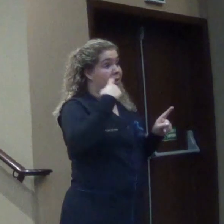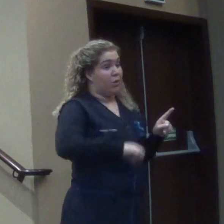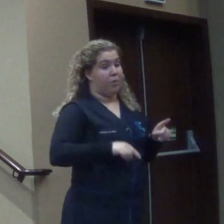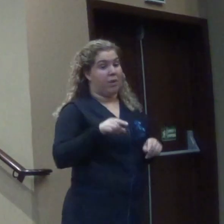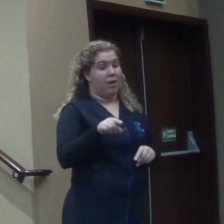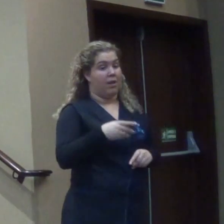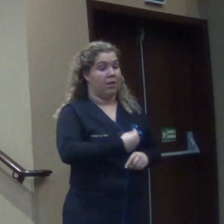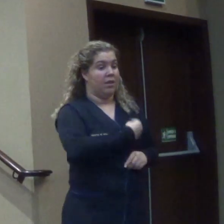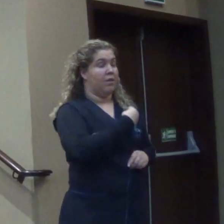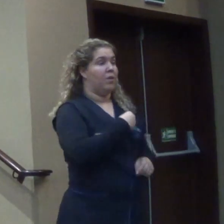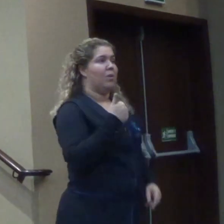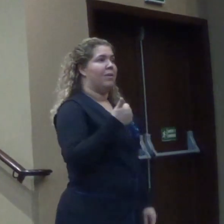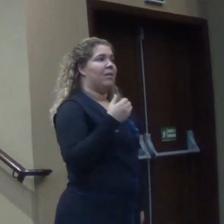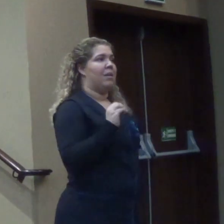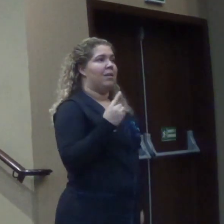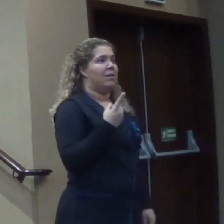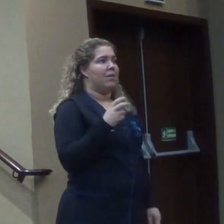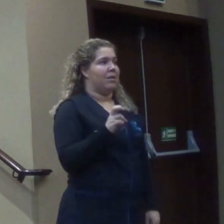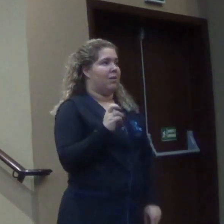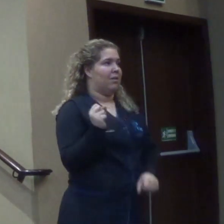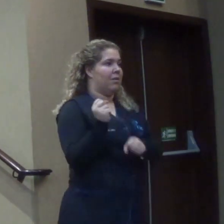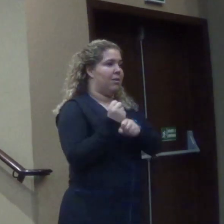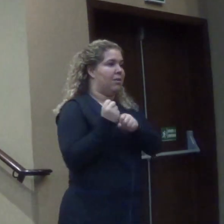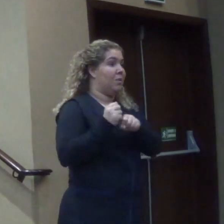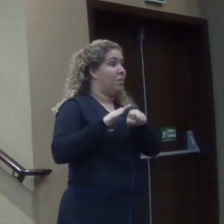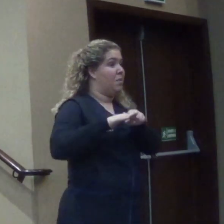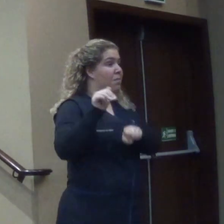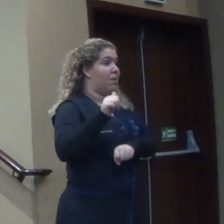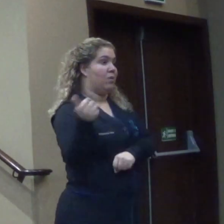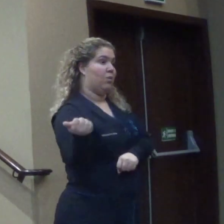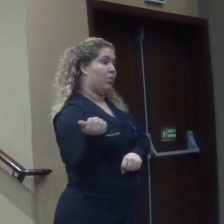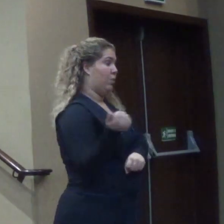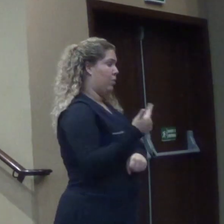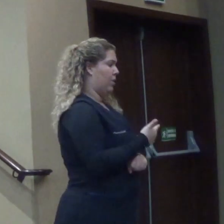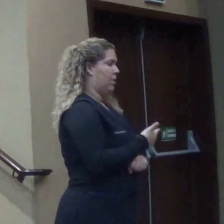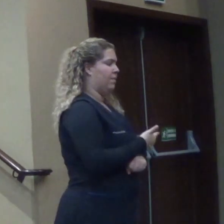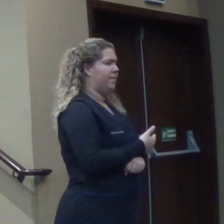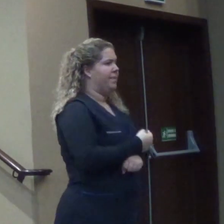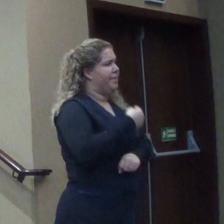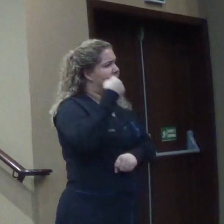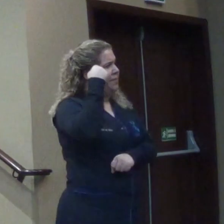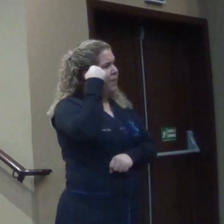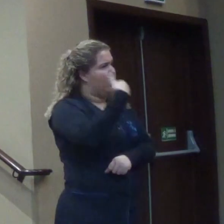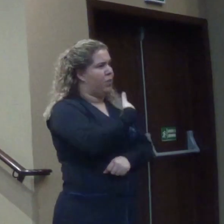americano achou que aquilo era interessante, mas por que vivem mais?